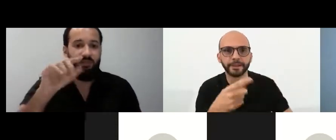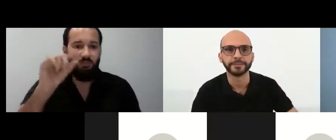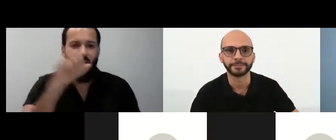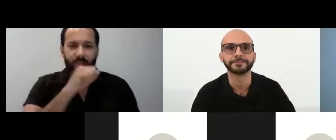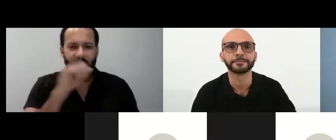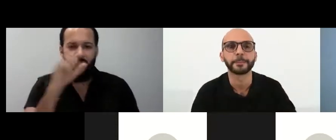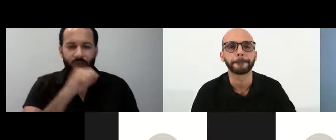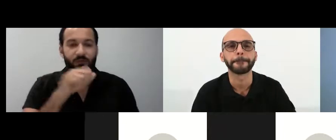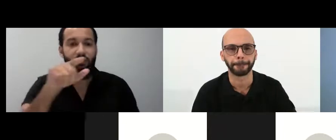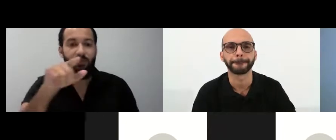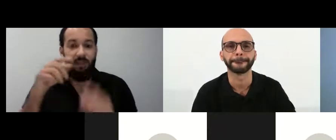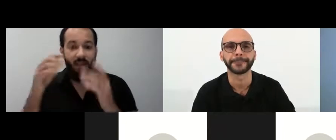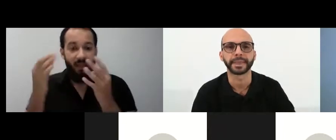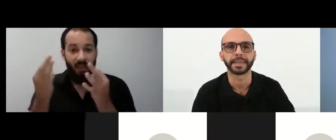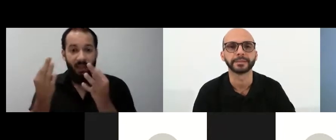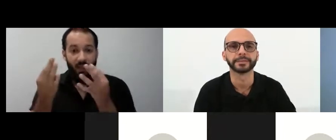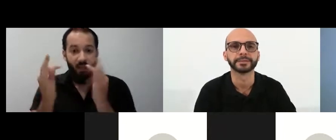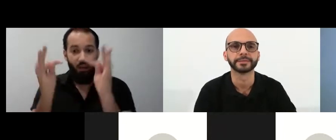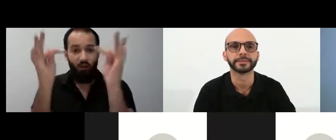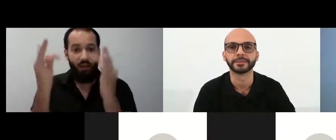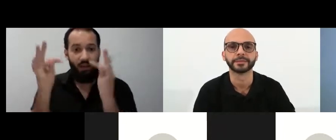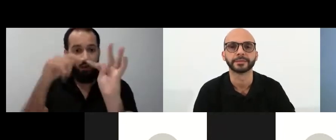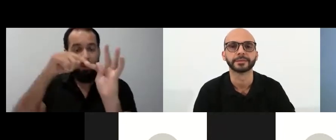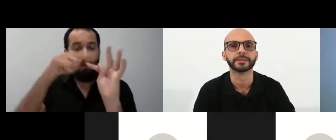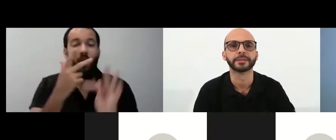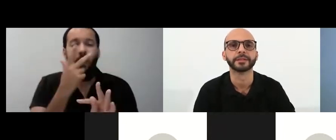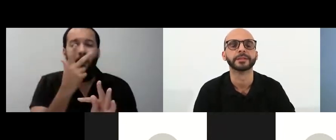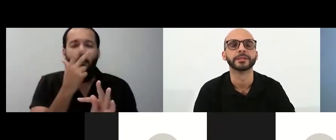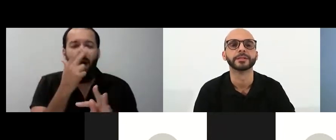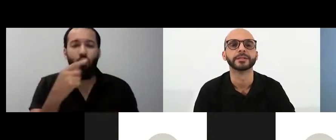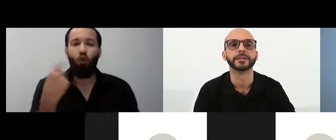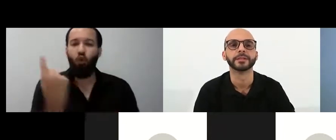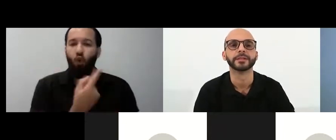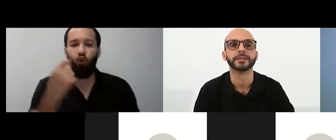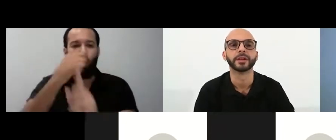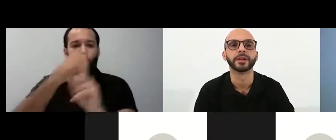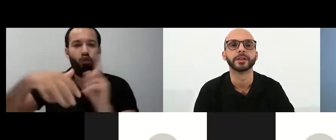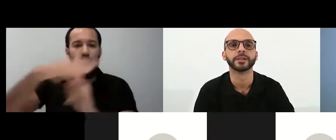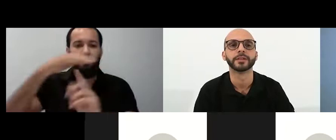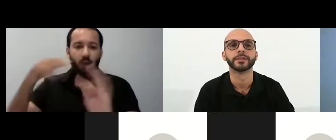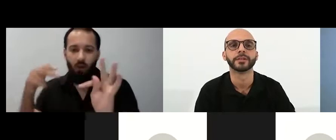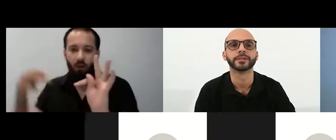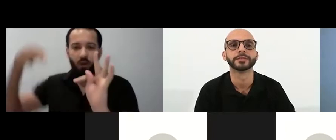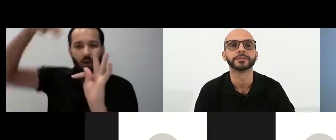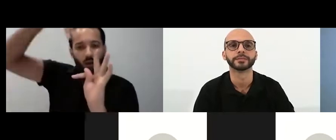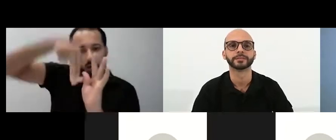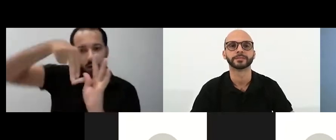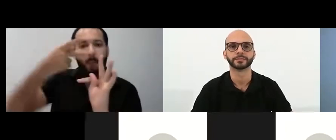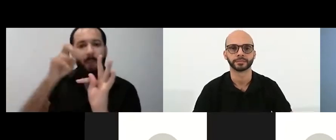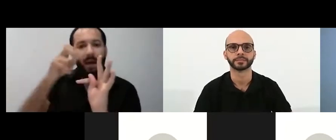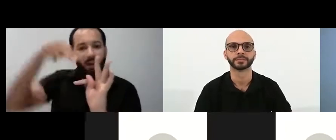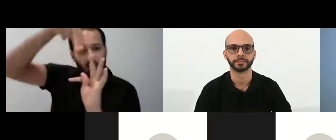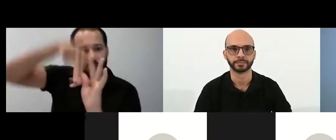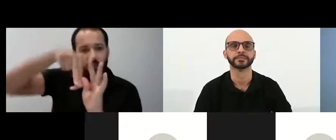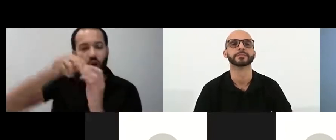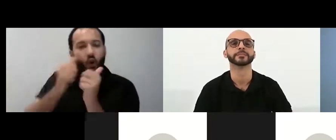complementar alguma coisa? Rapidinho. A tecnologia, ela é um momento em